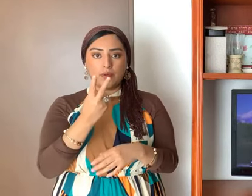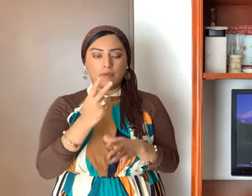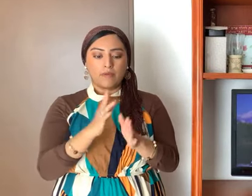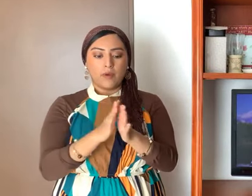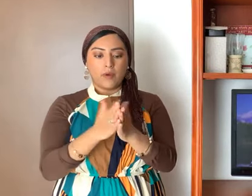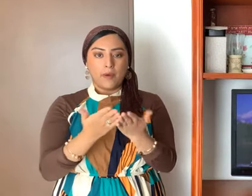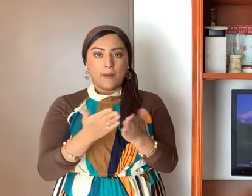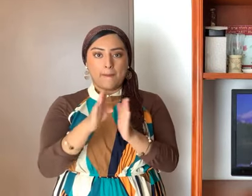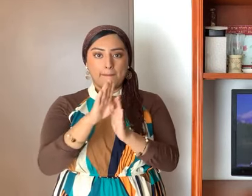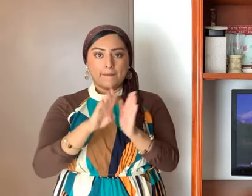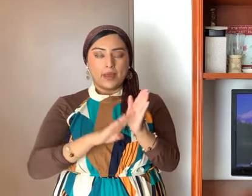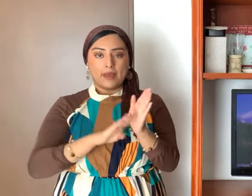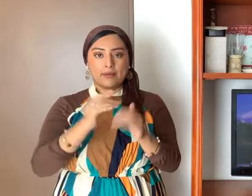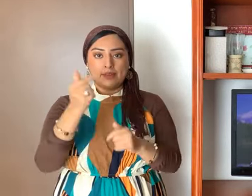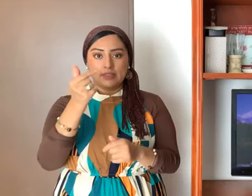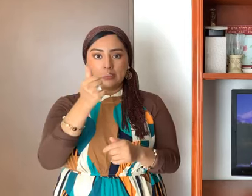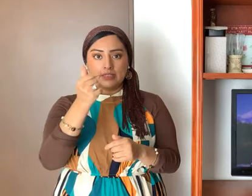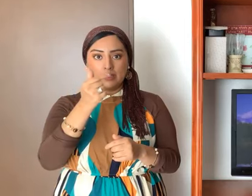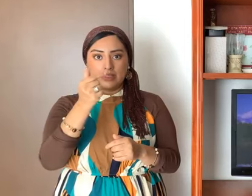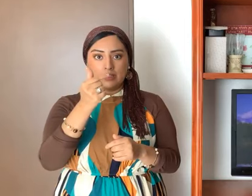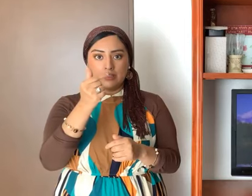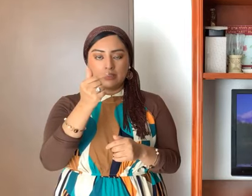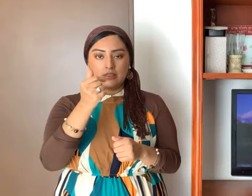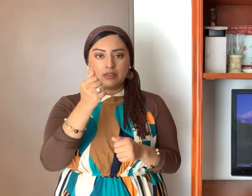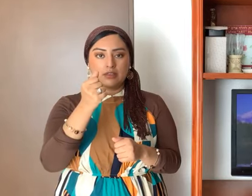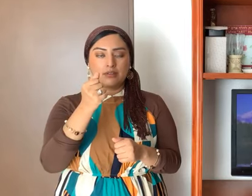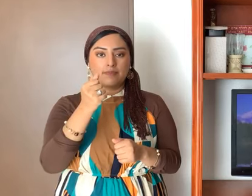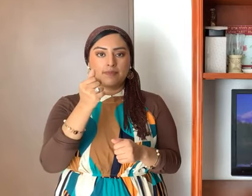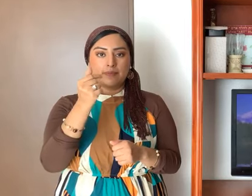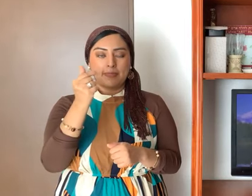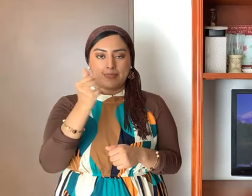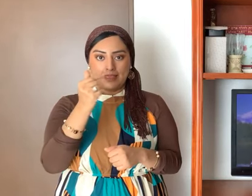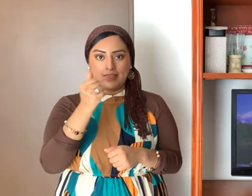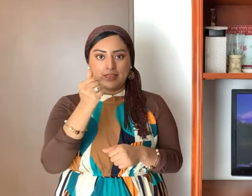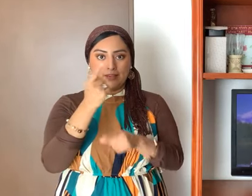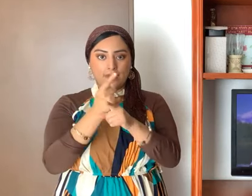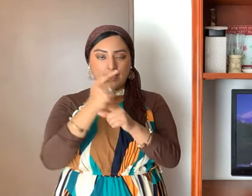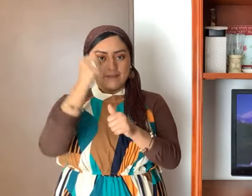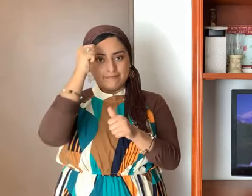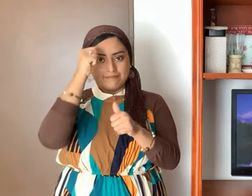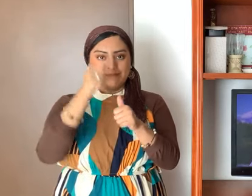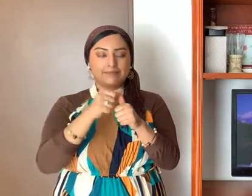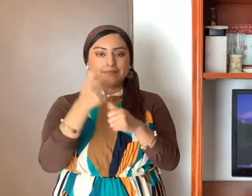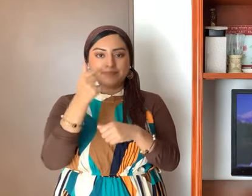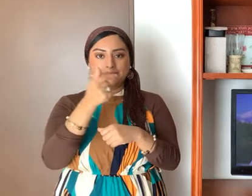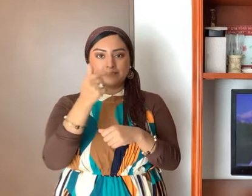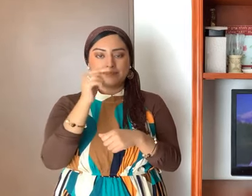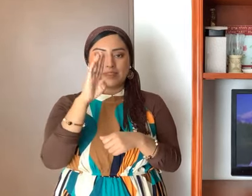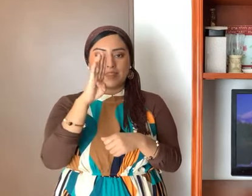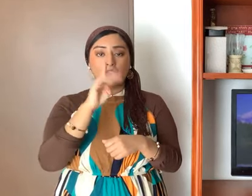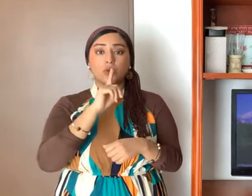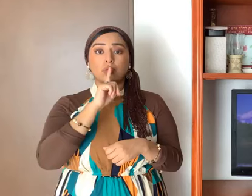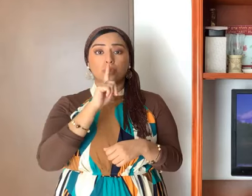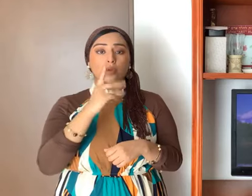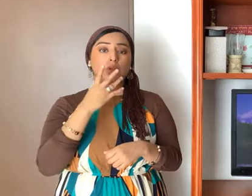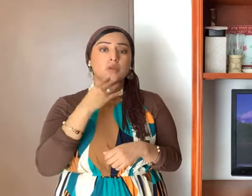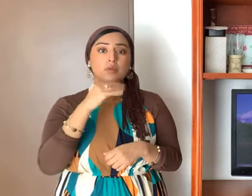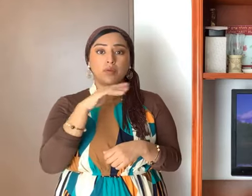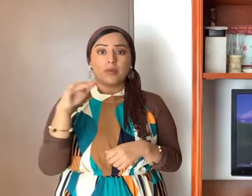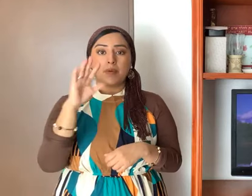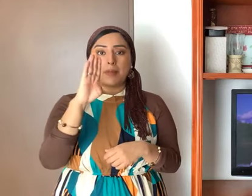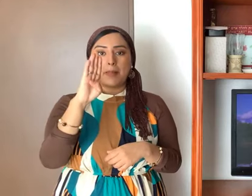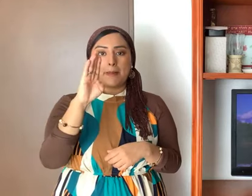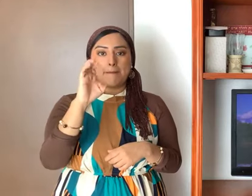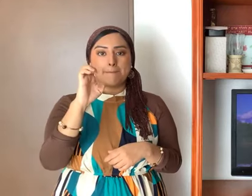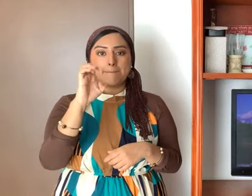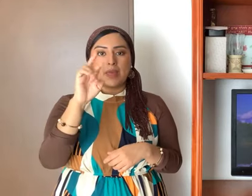su Biblia en Génesis. Génesis Bereshit, ¿verdad? ¿Sí se acuerdan? El nombre correcto del libro es